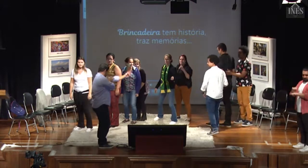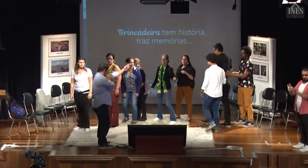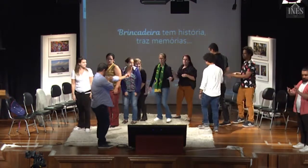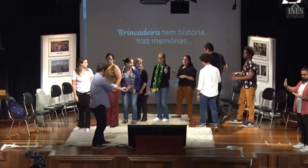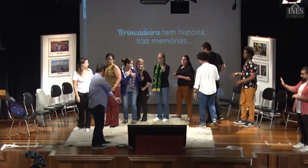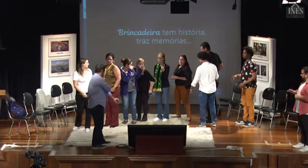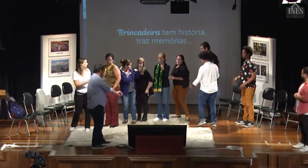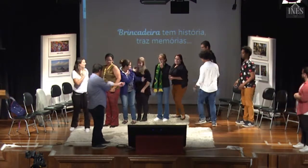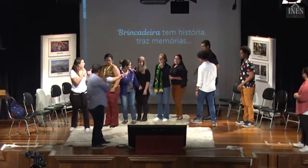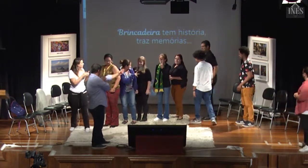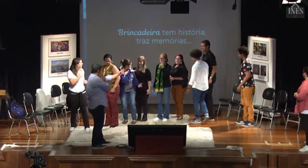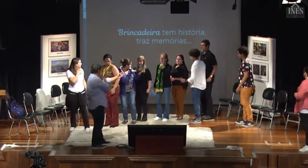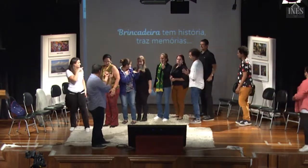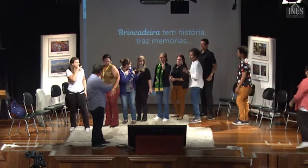Peraí, deixa só se organizarem ali.